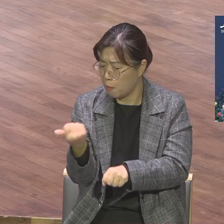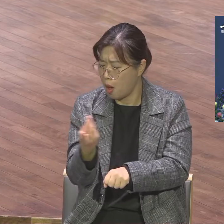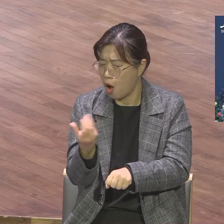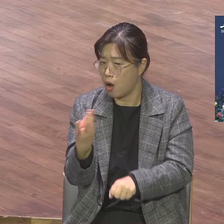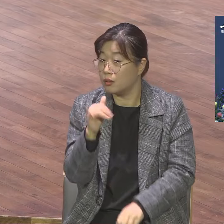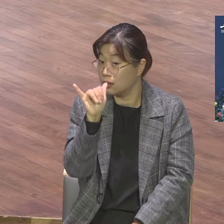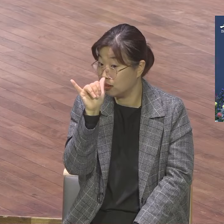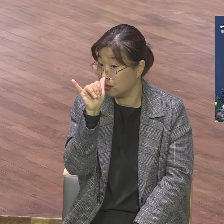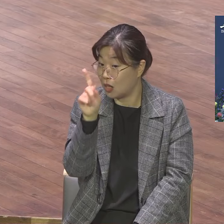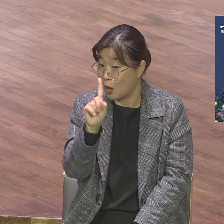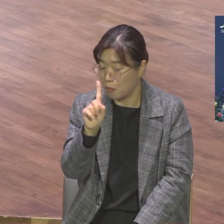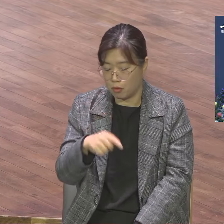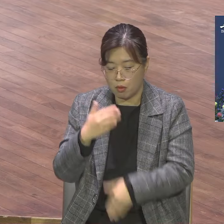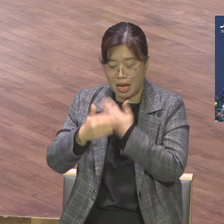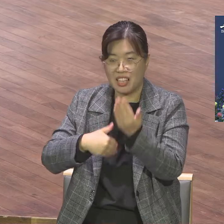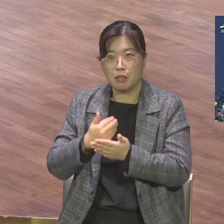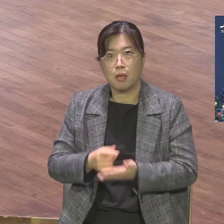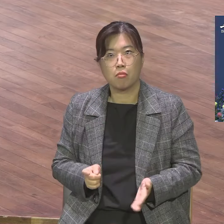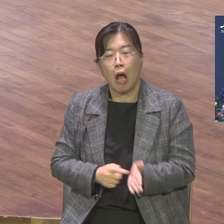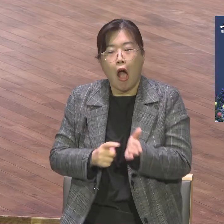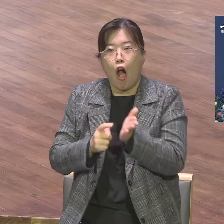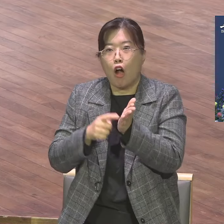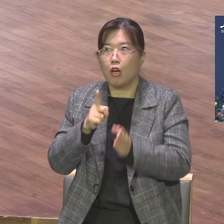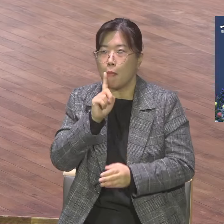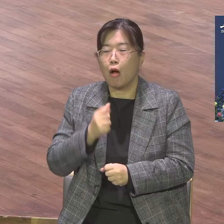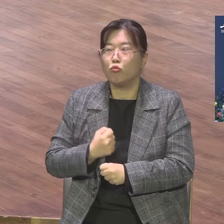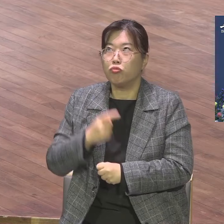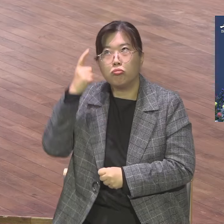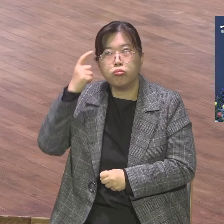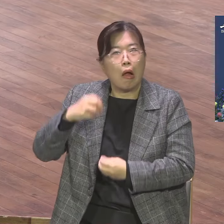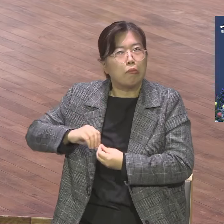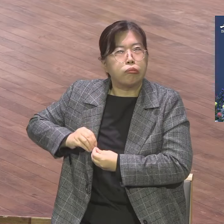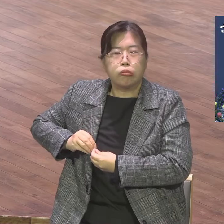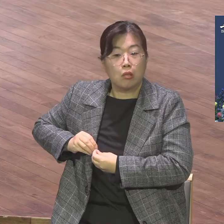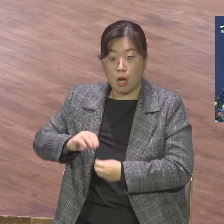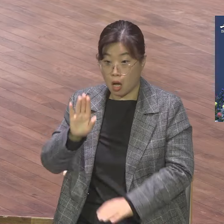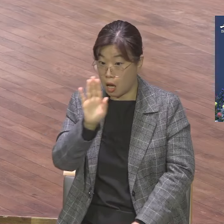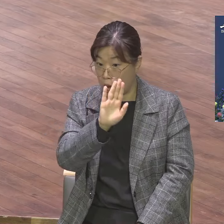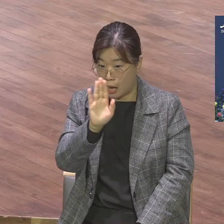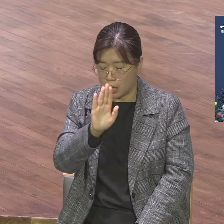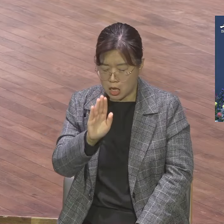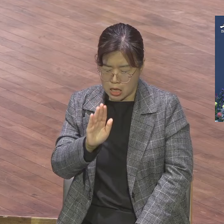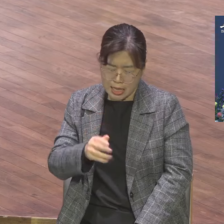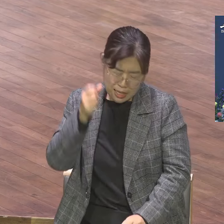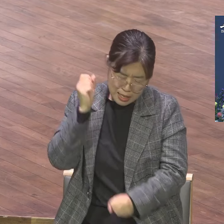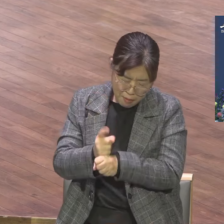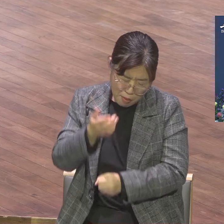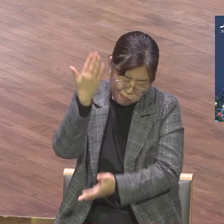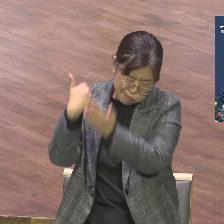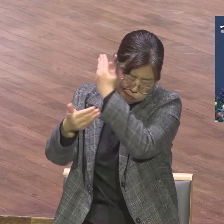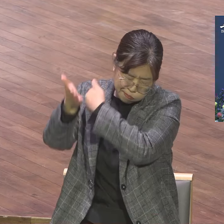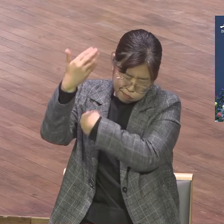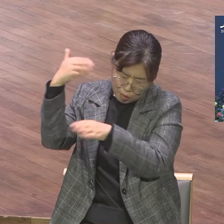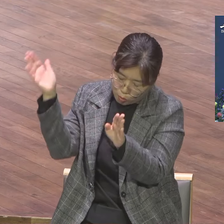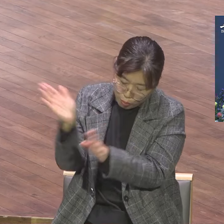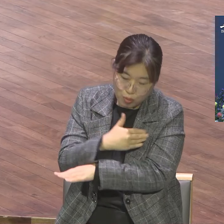작정은 적흥적인 것이 아니에요. 이미 영원 전부터 계획을 하고 진행합니다.